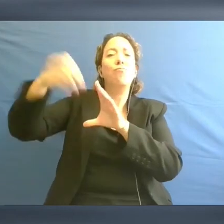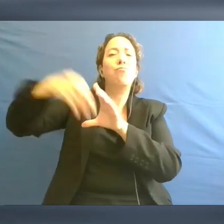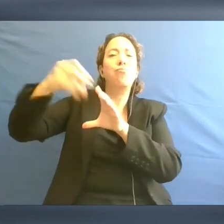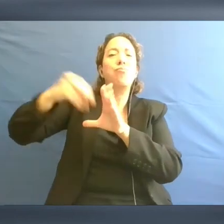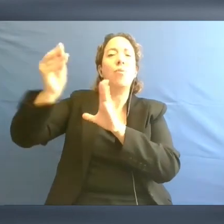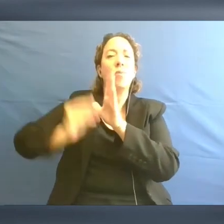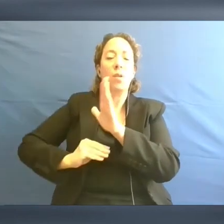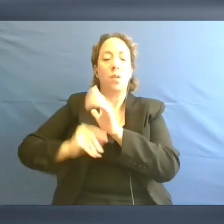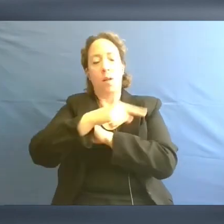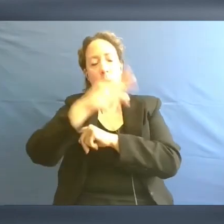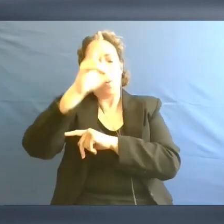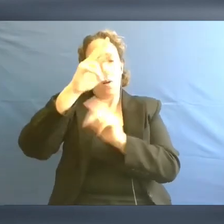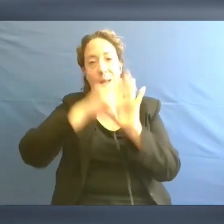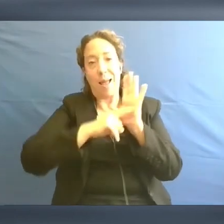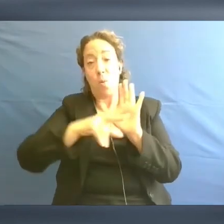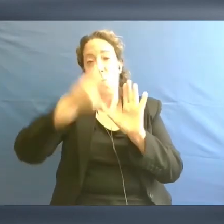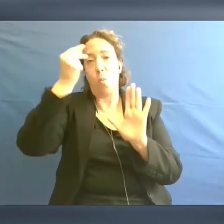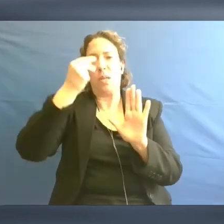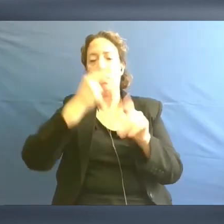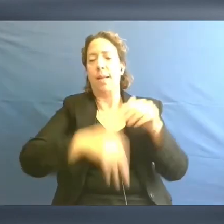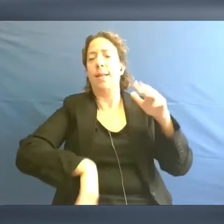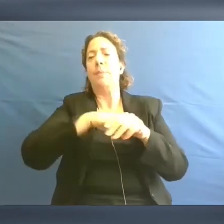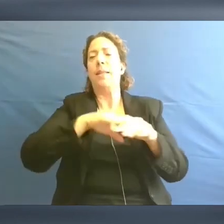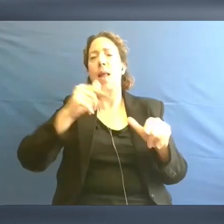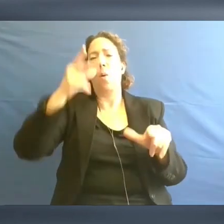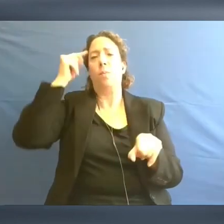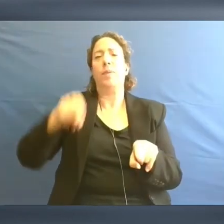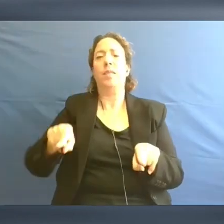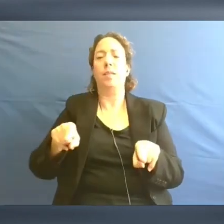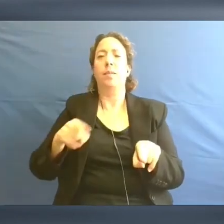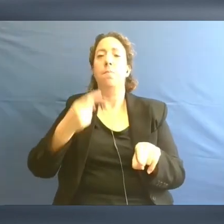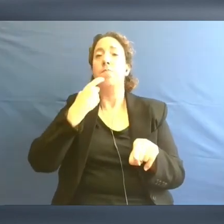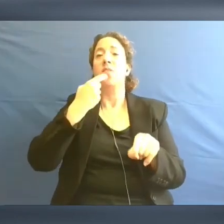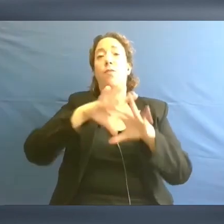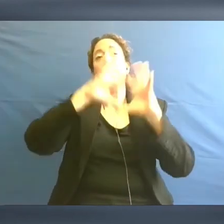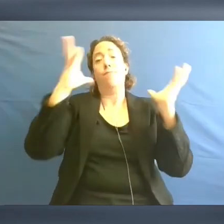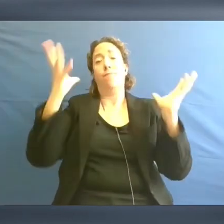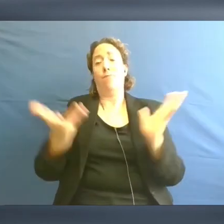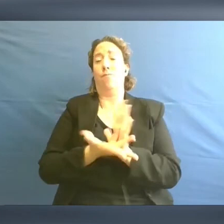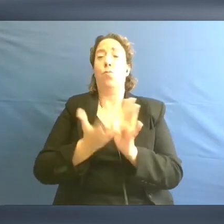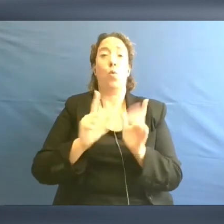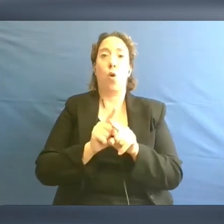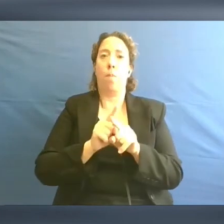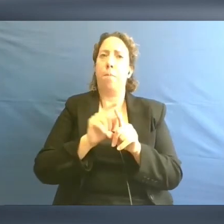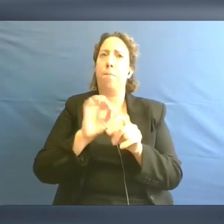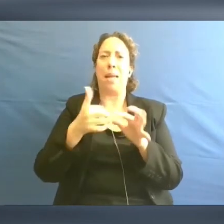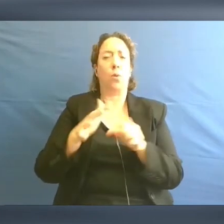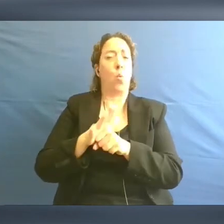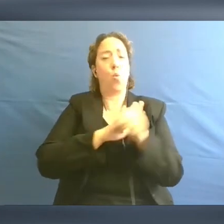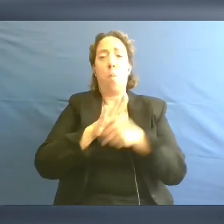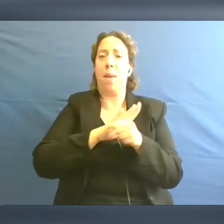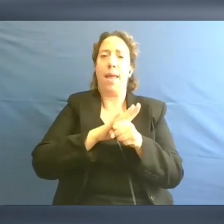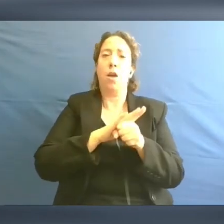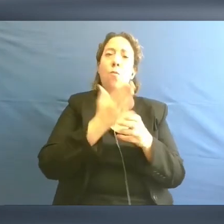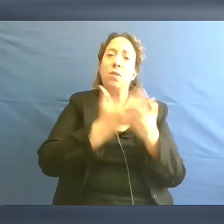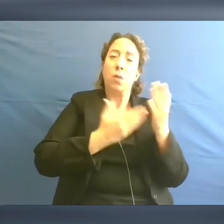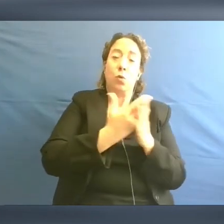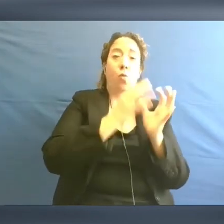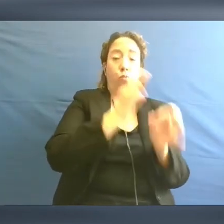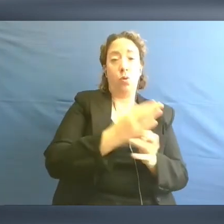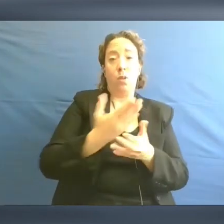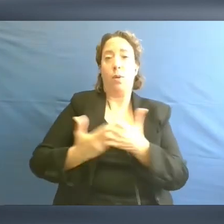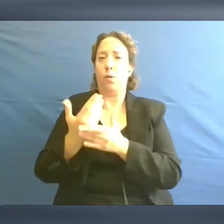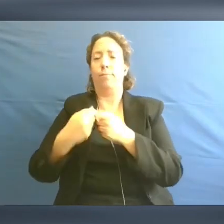la règle et ses limites. On a vraiment un ensemble assez exhaustif de cas corrects et pas corrects. Donc on